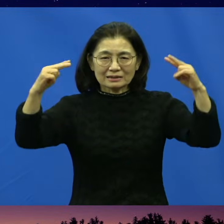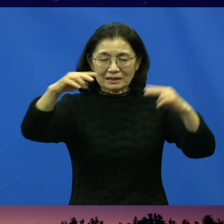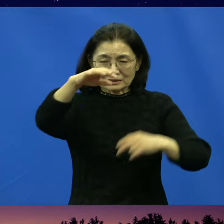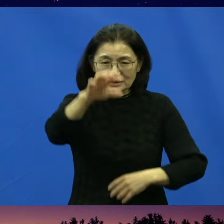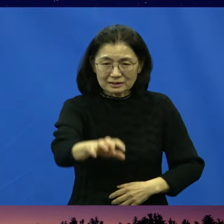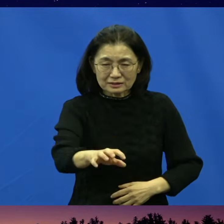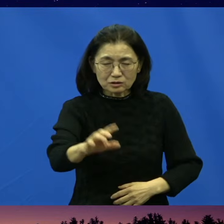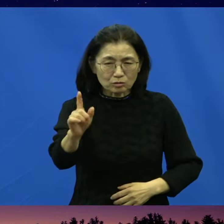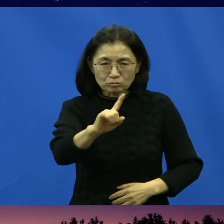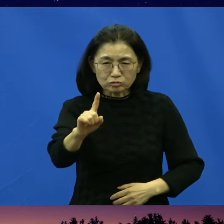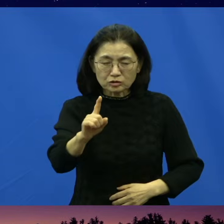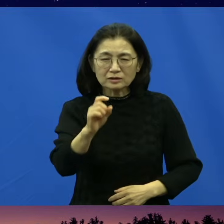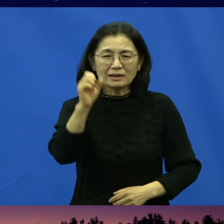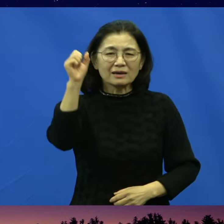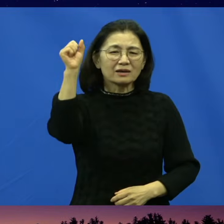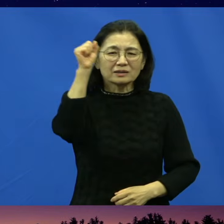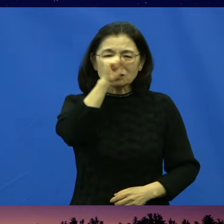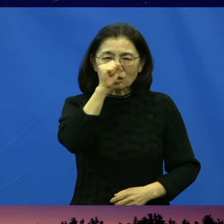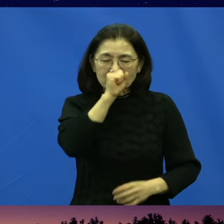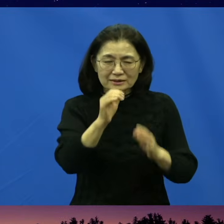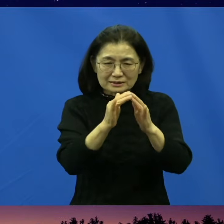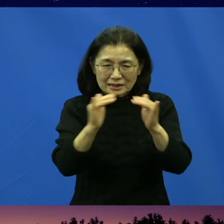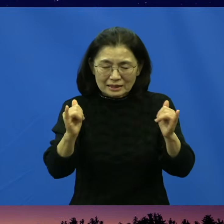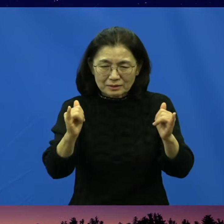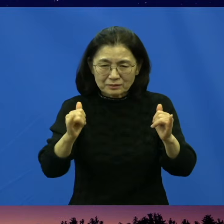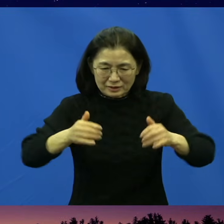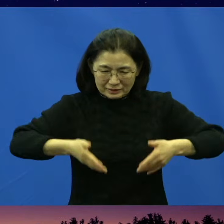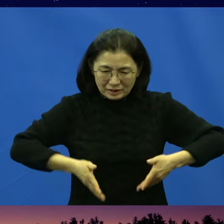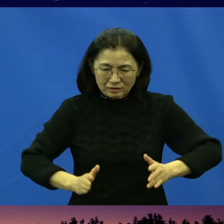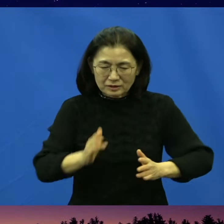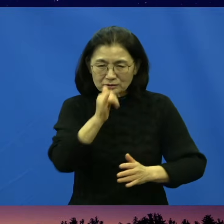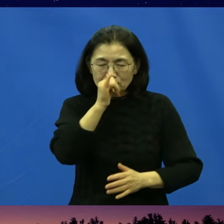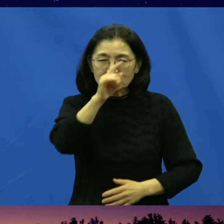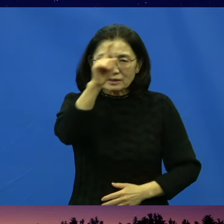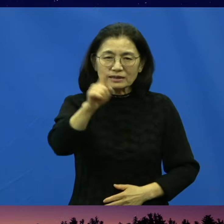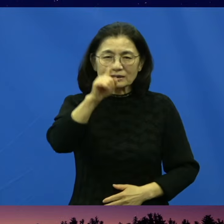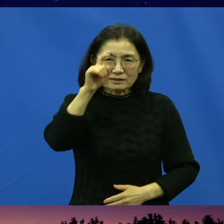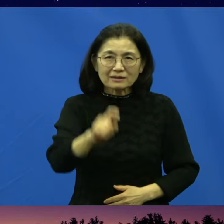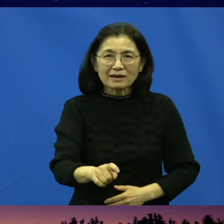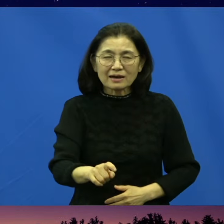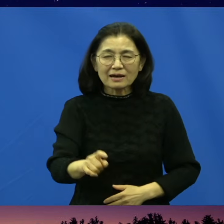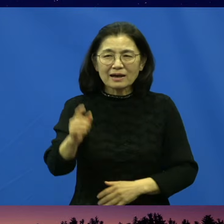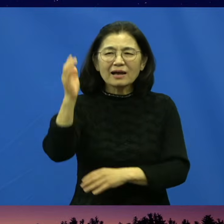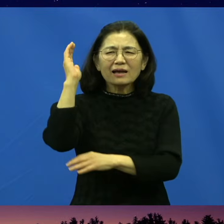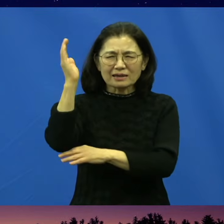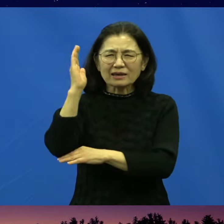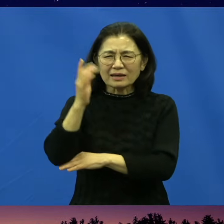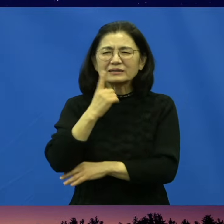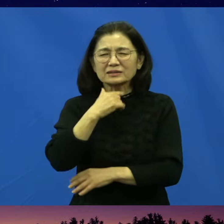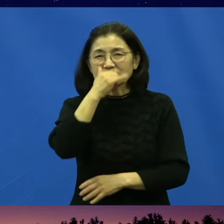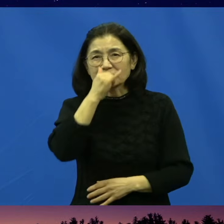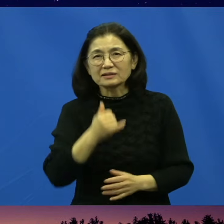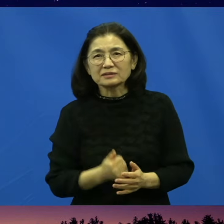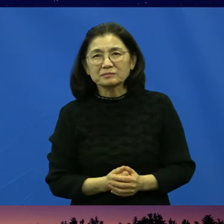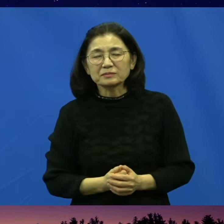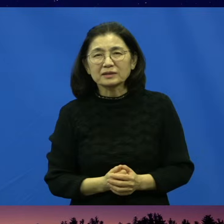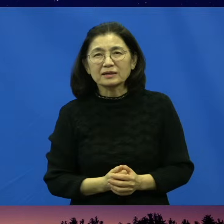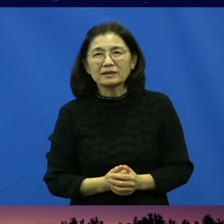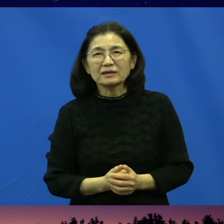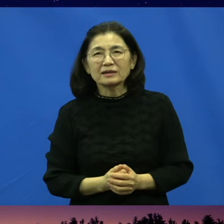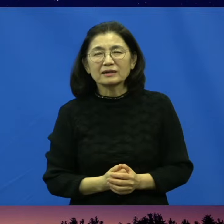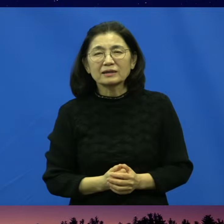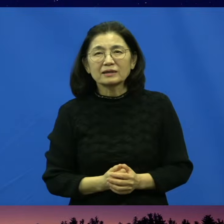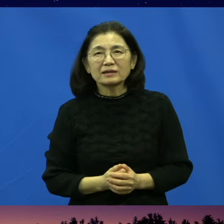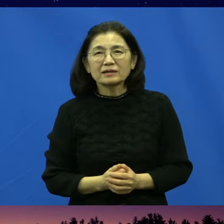있느냐, 그런 말을 했습니다. 이 나사렛이라는 동네는 당시에 작고 알려지지 않은